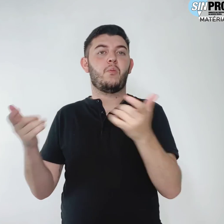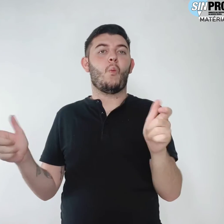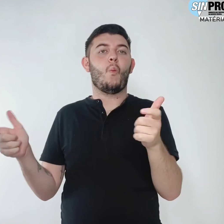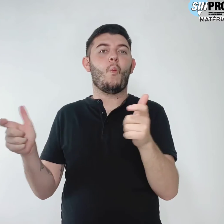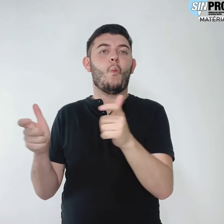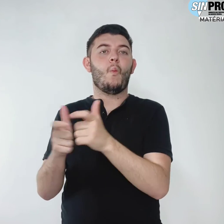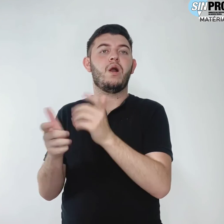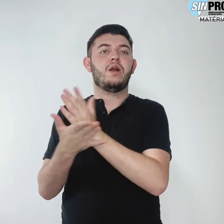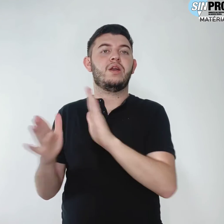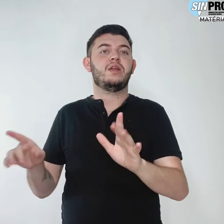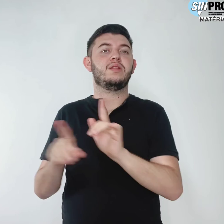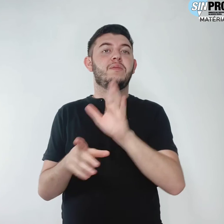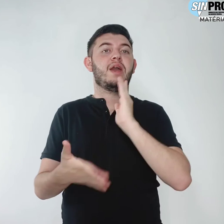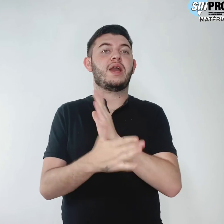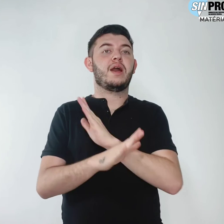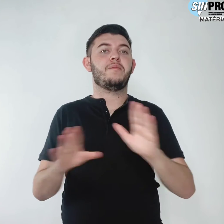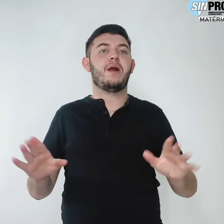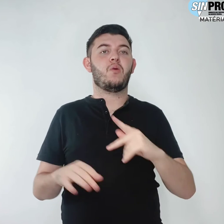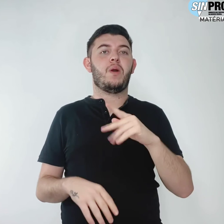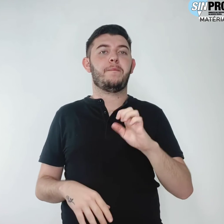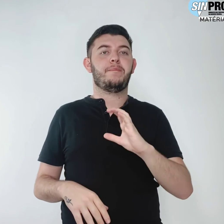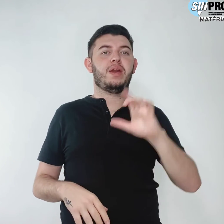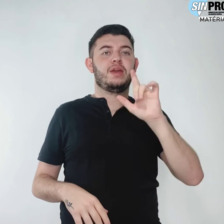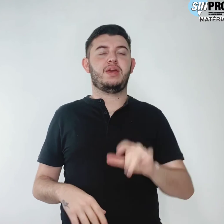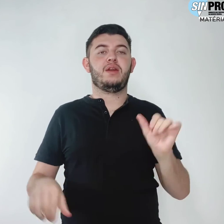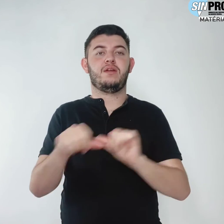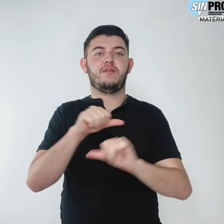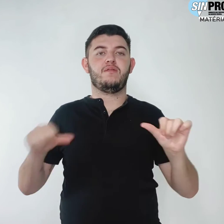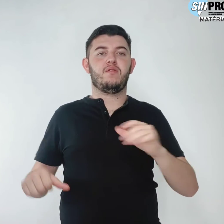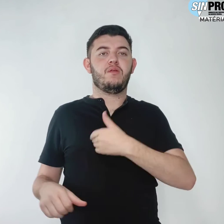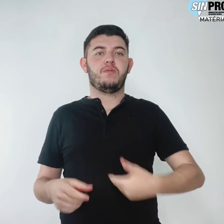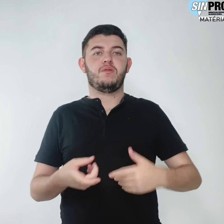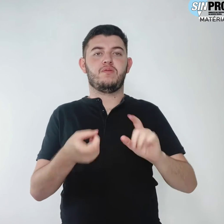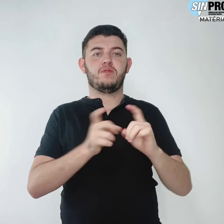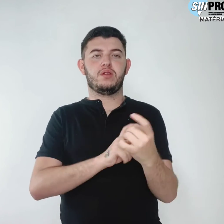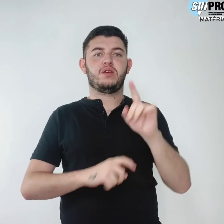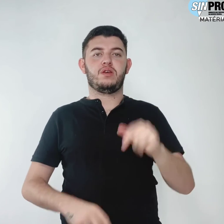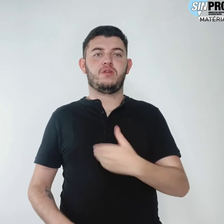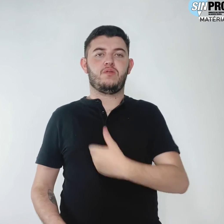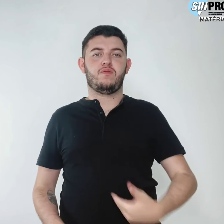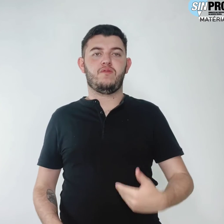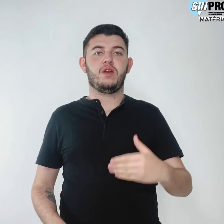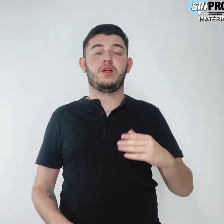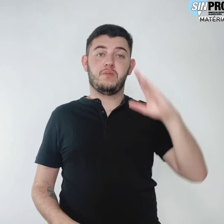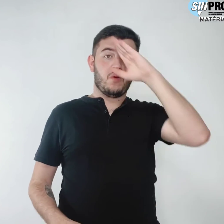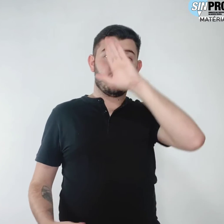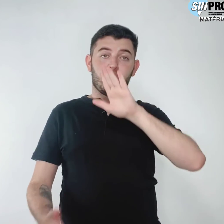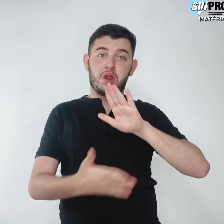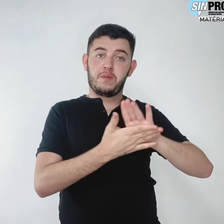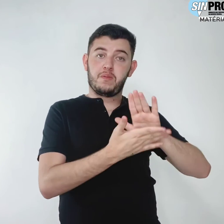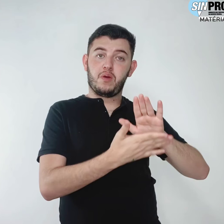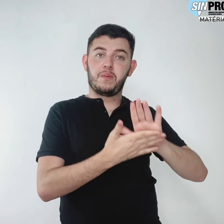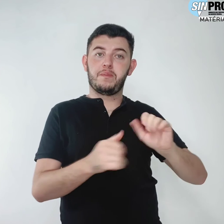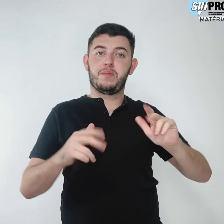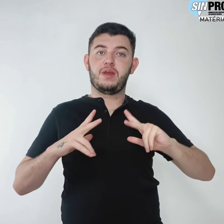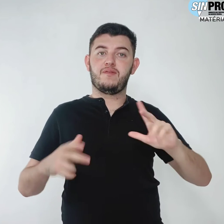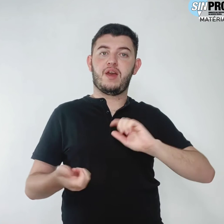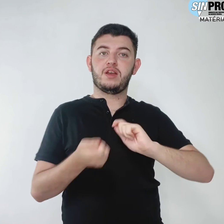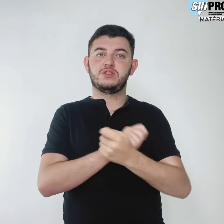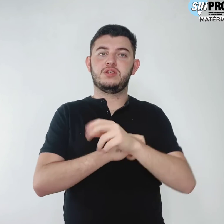à pobreza, bem como derrubar a PEC da reforma administrativa do governo Bolsonaro, que privatiza e